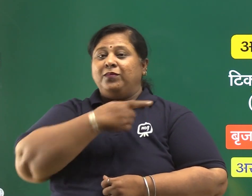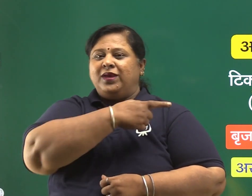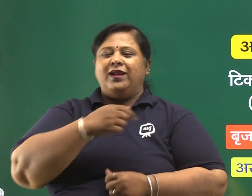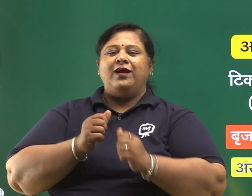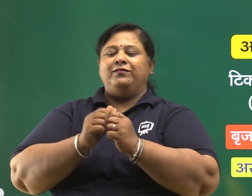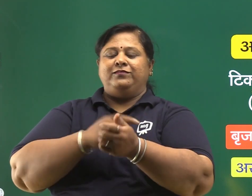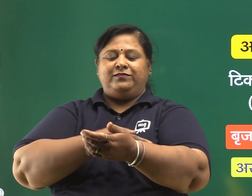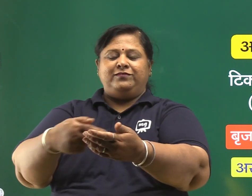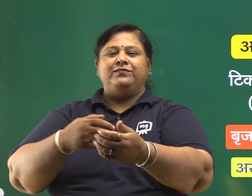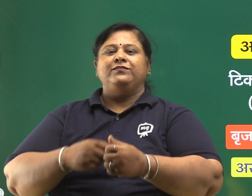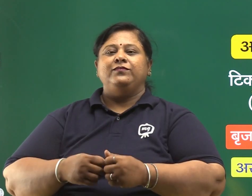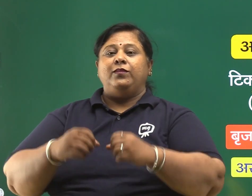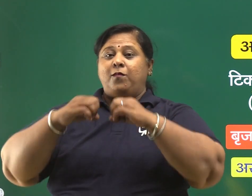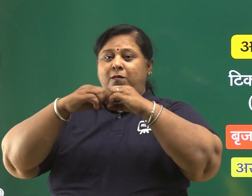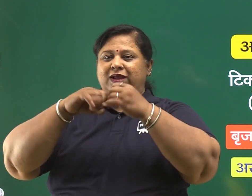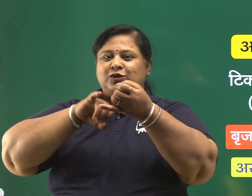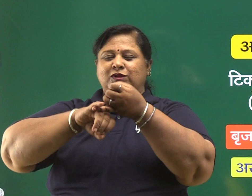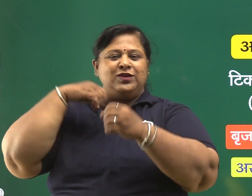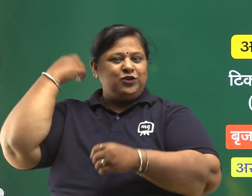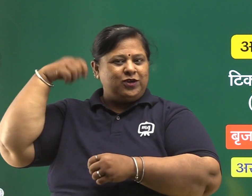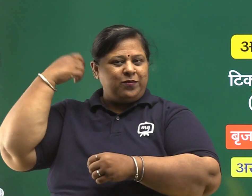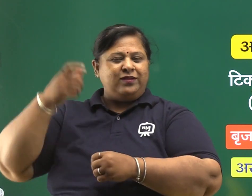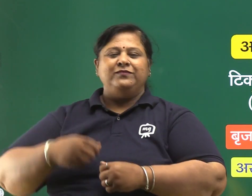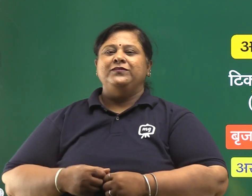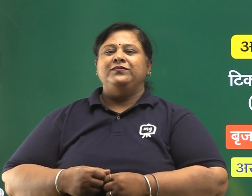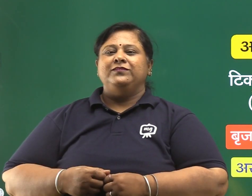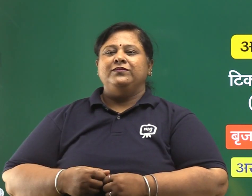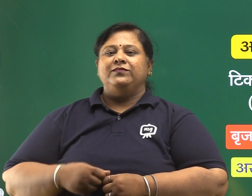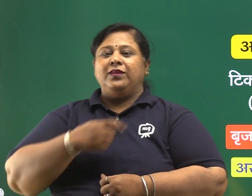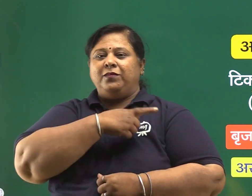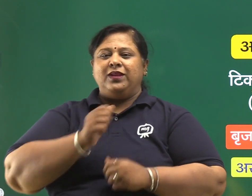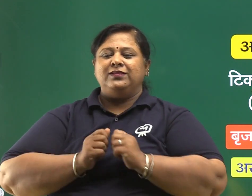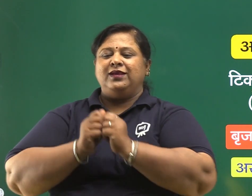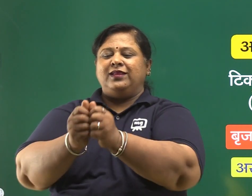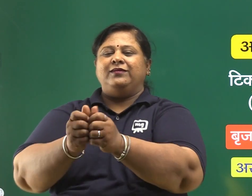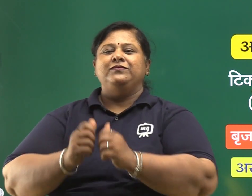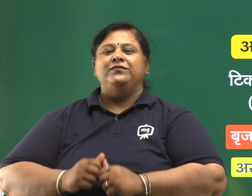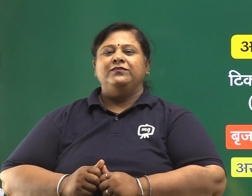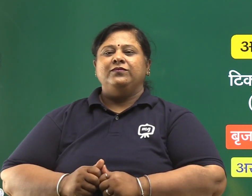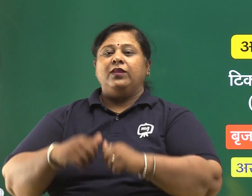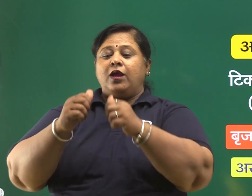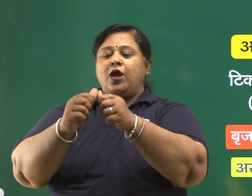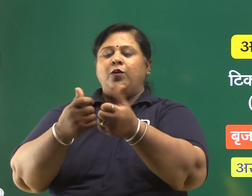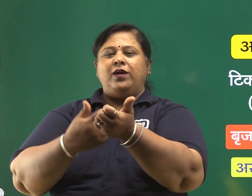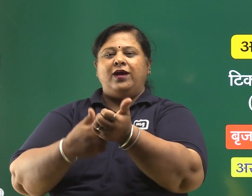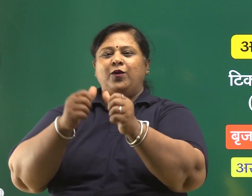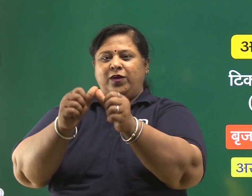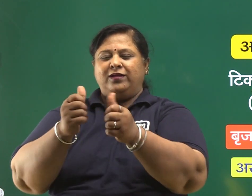नाम ब्रिज सुंदर शर्मा और मेरे साथ हैं अरुणा